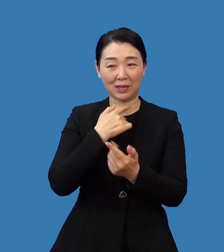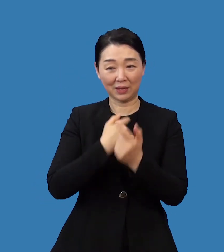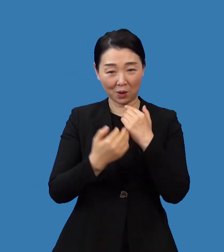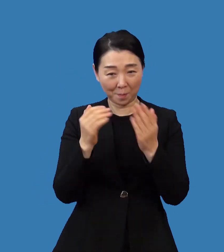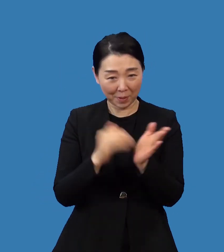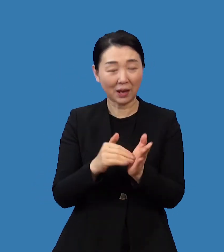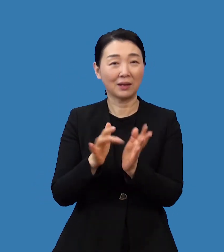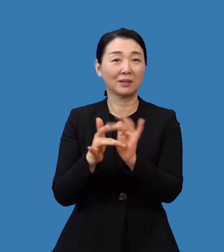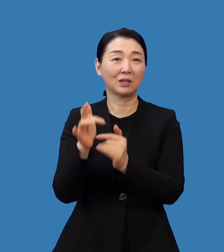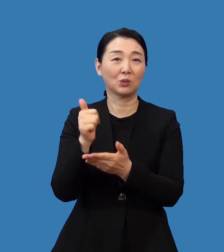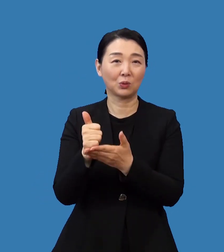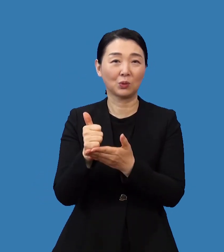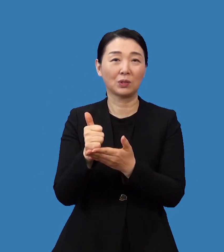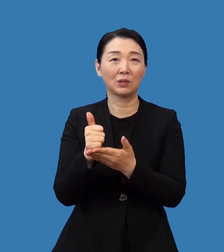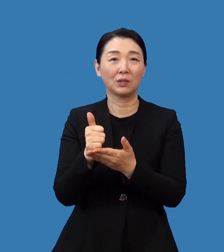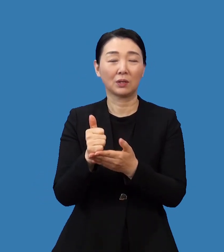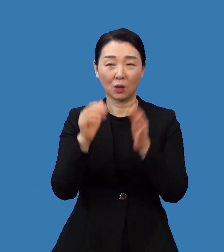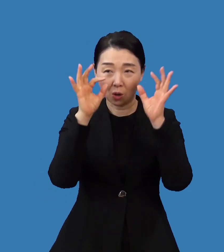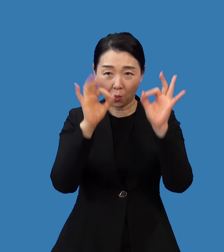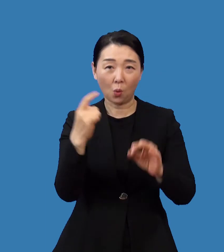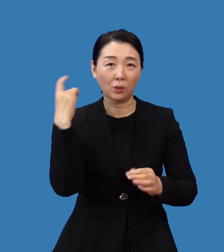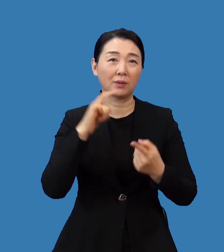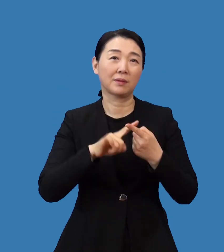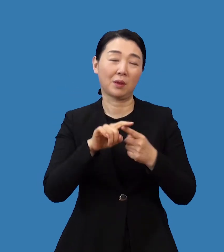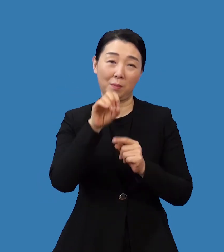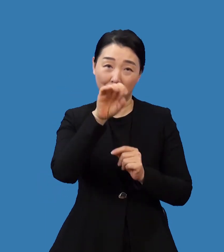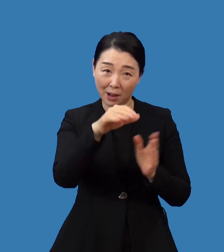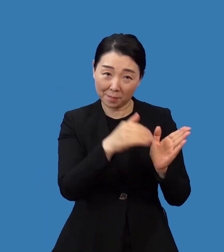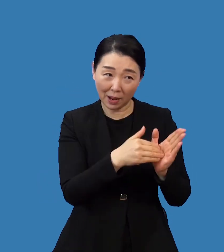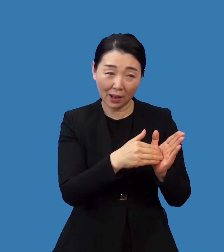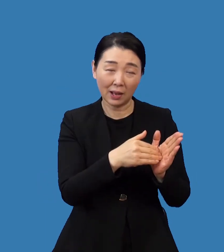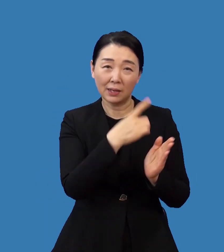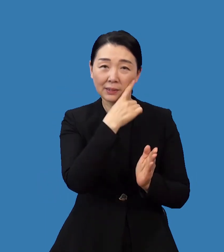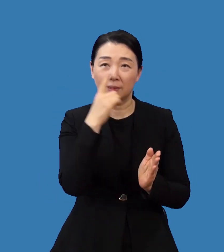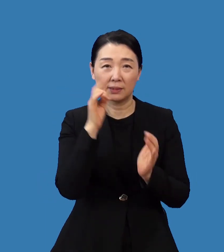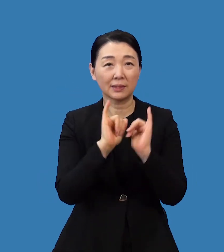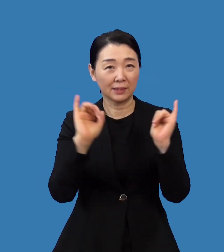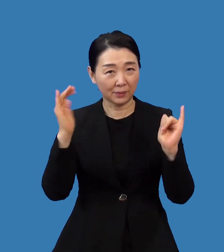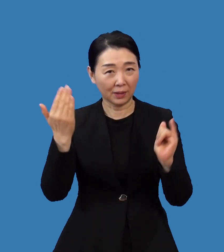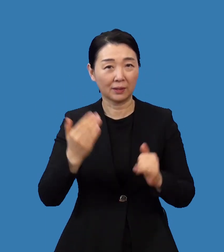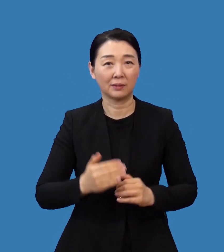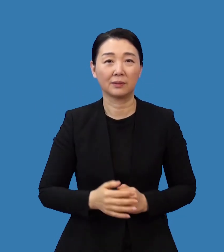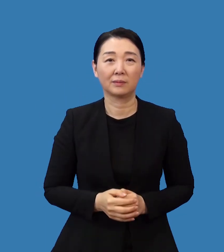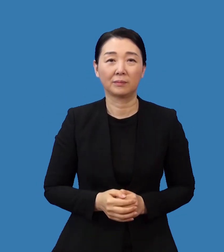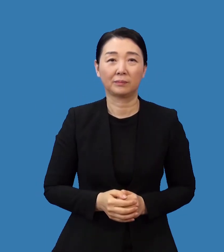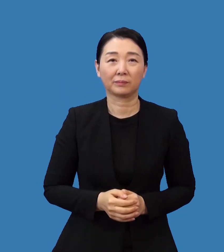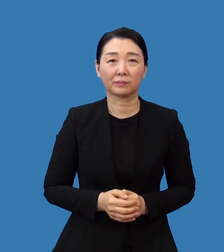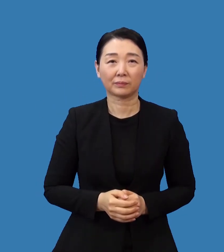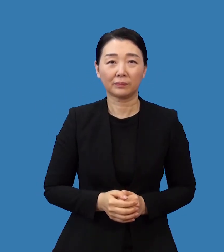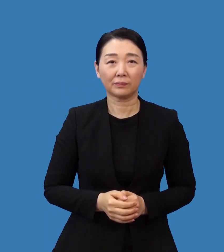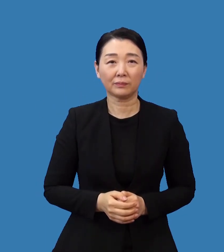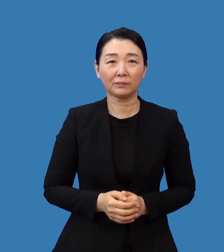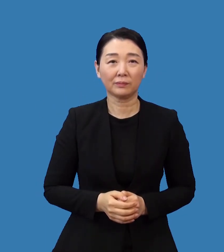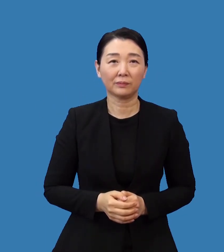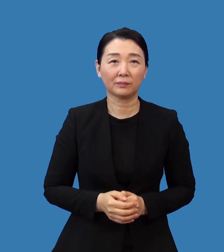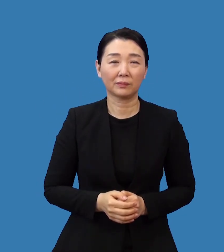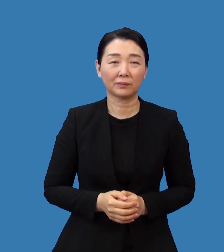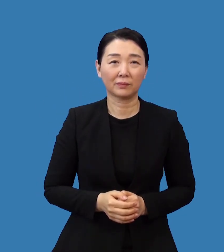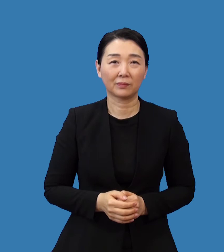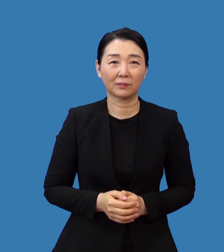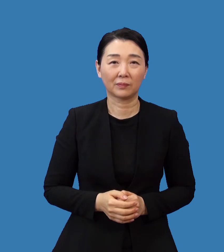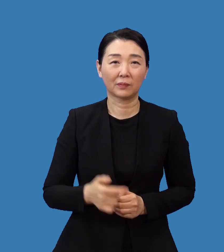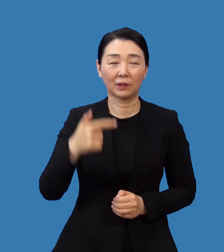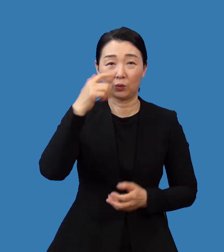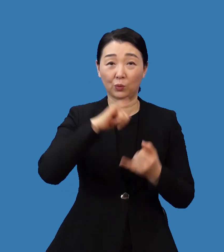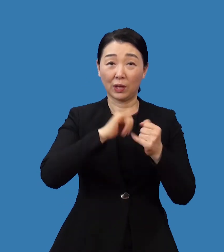경험한 예수님, 그걸 내가 보고 들은 대로 말하면 증인이 되는 것입니다. 우리가